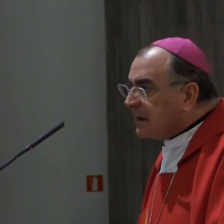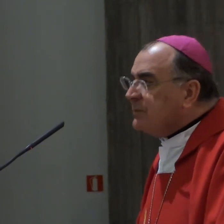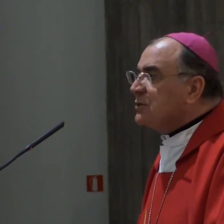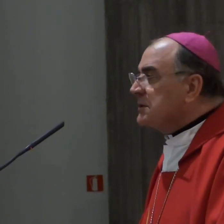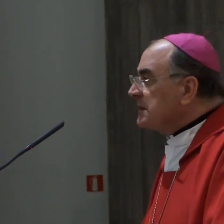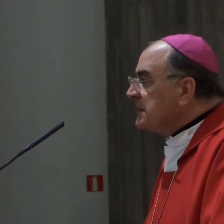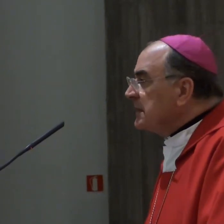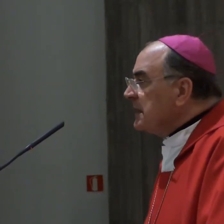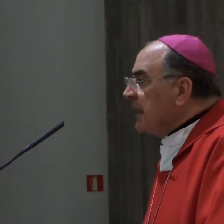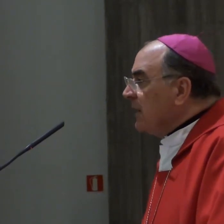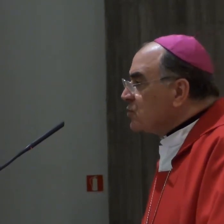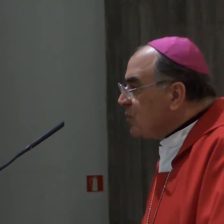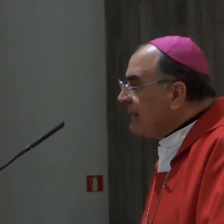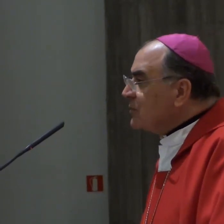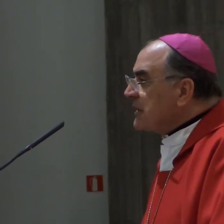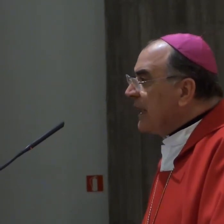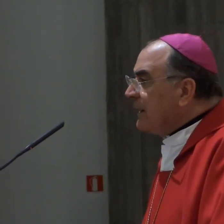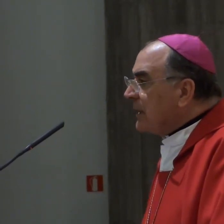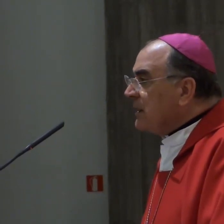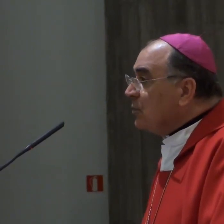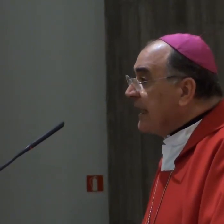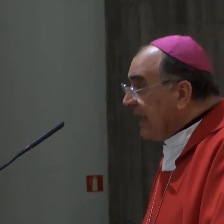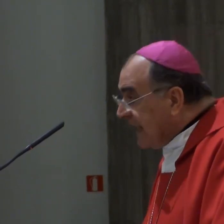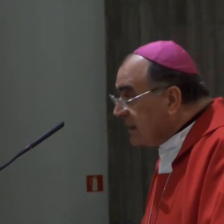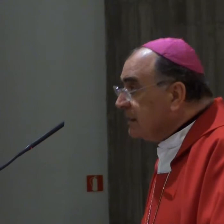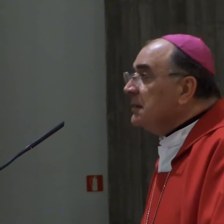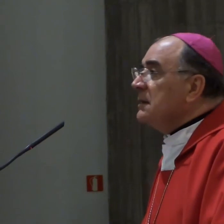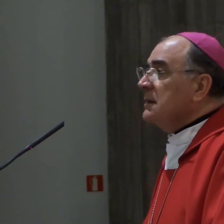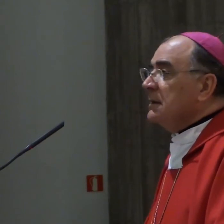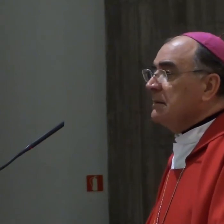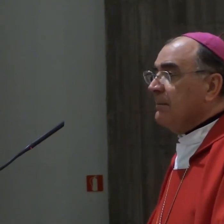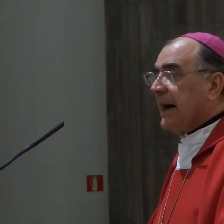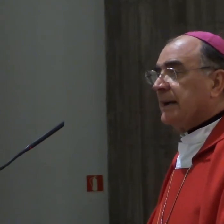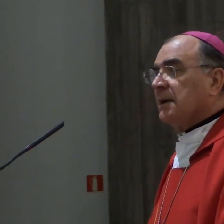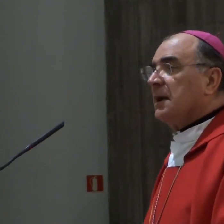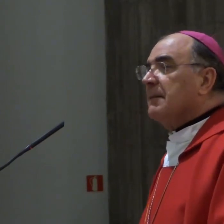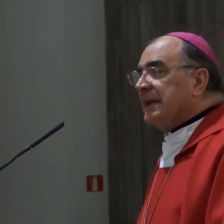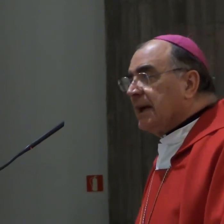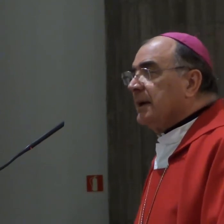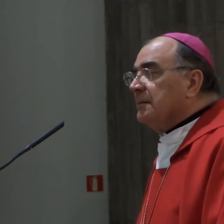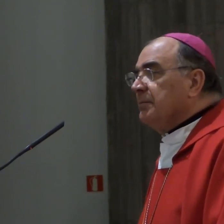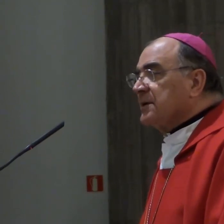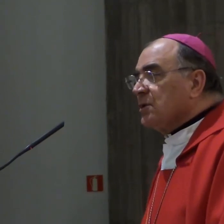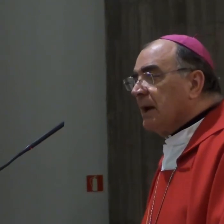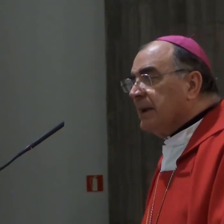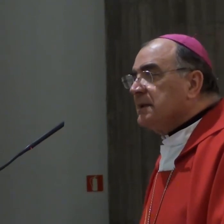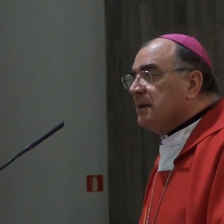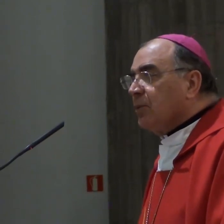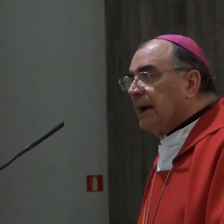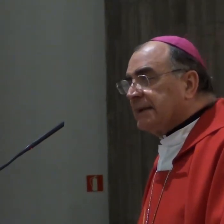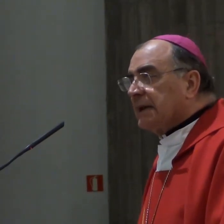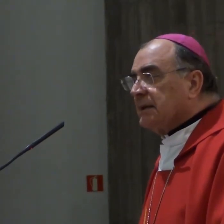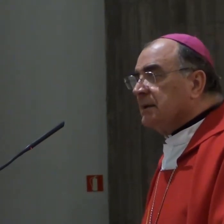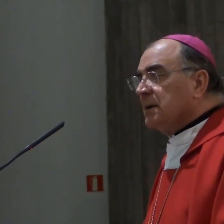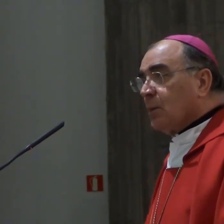iglesia que nos unamos a la oración va a tener mañana personalmente